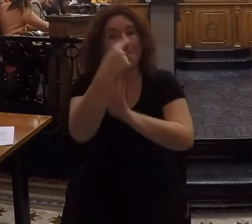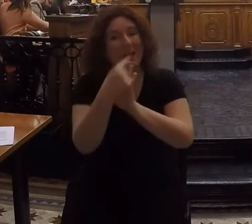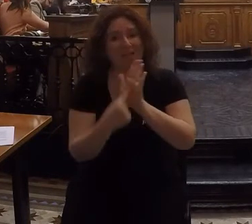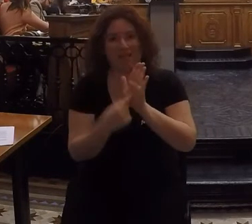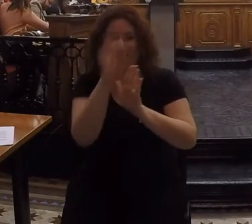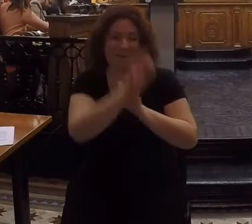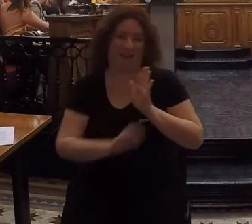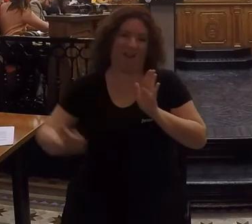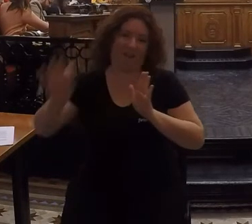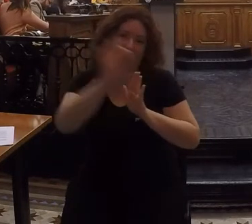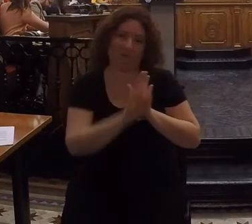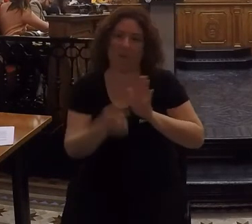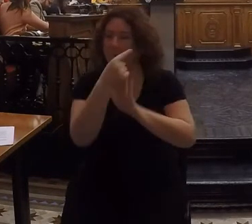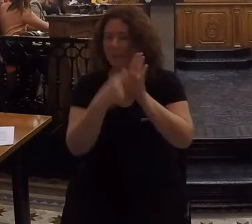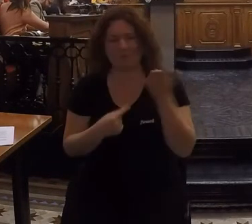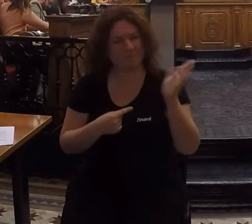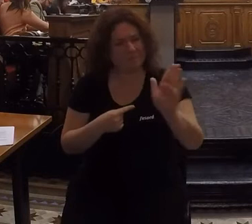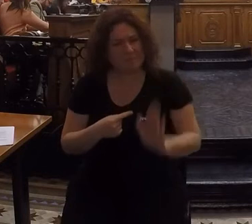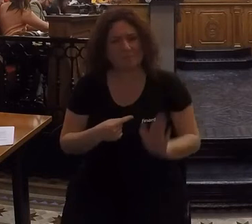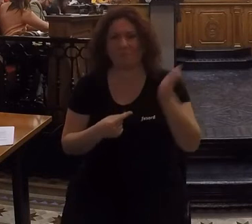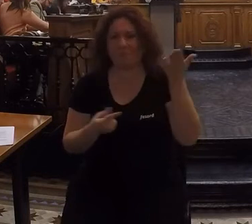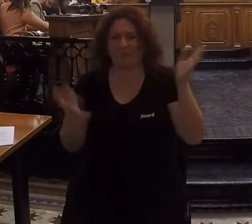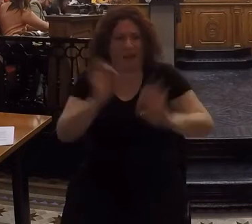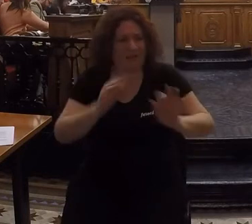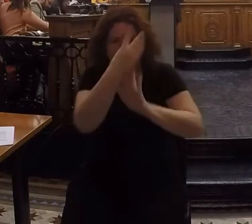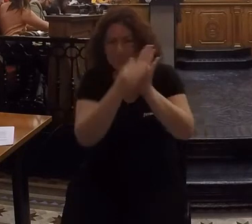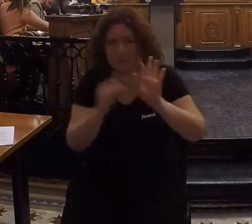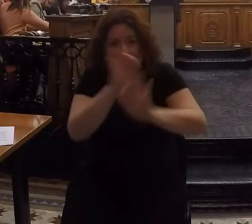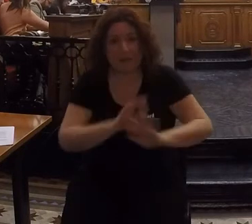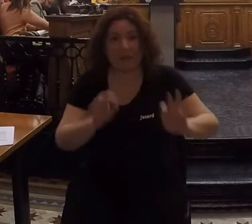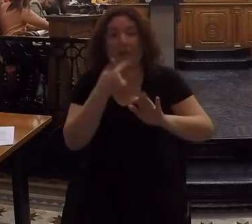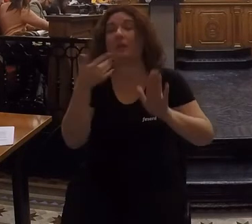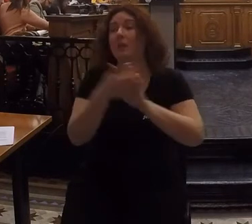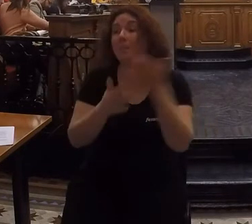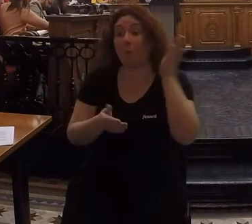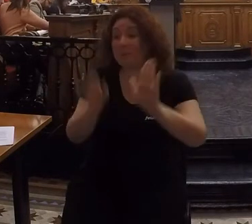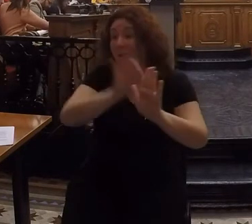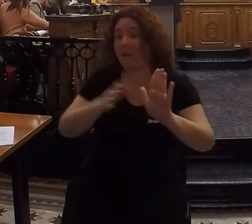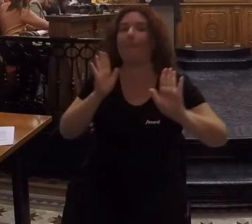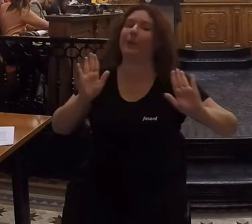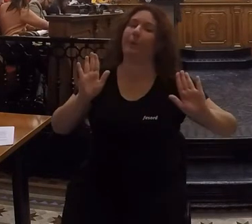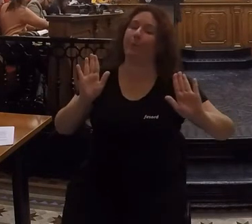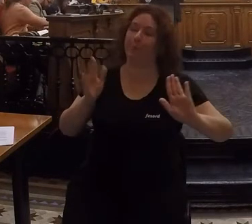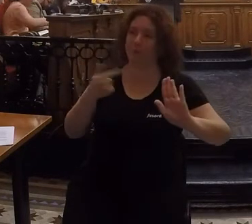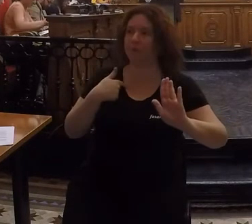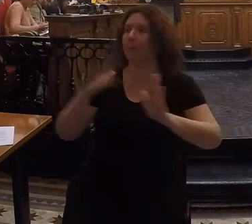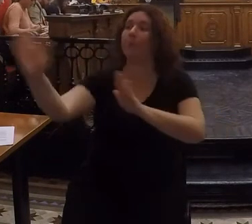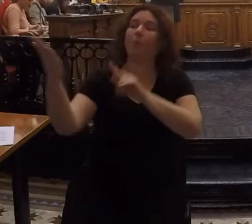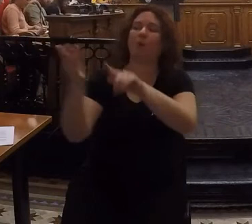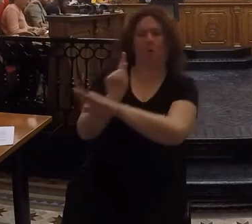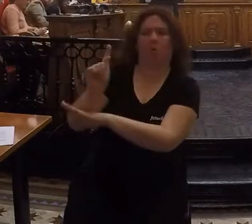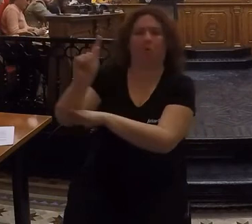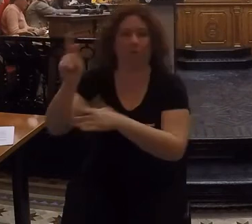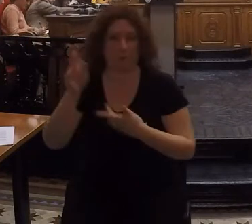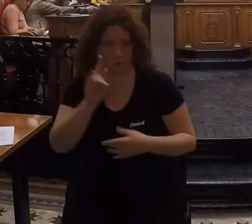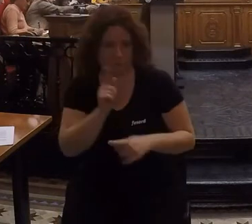pleno están repitiendo su forma de hacer política, ninguna propuesta y criticar todo lo que no venga desde sus filas. Les animo a